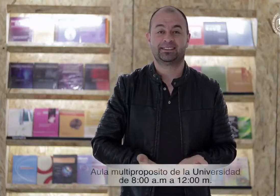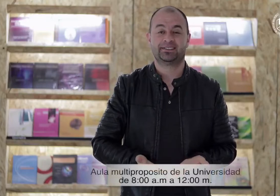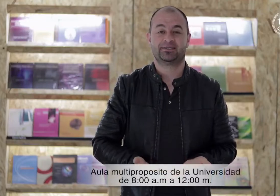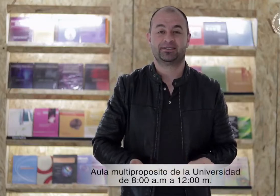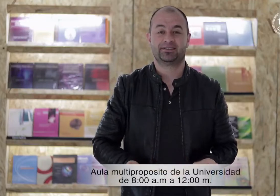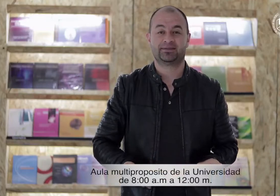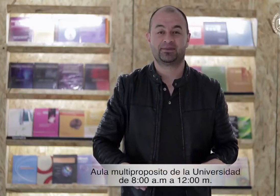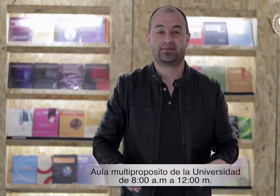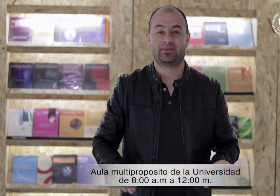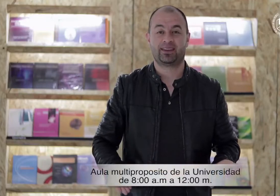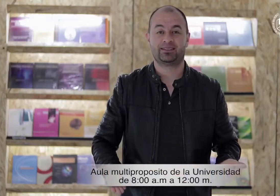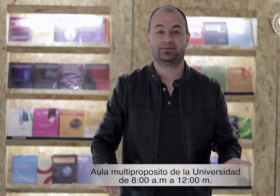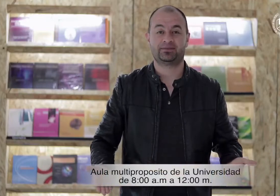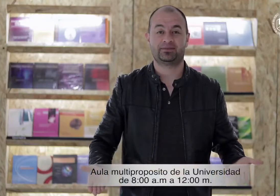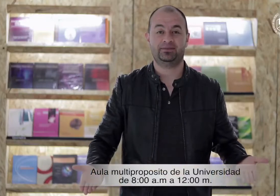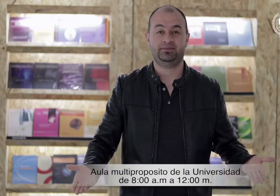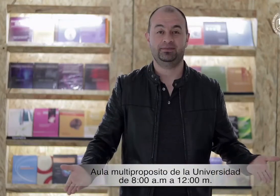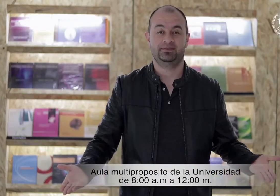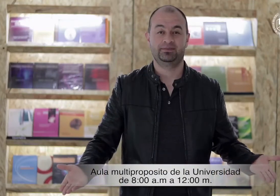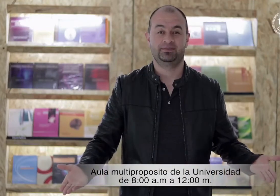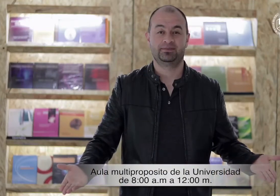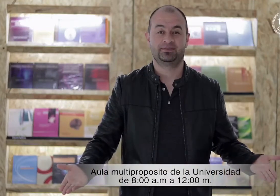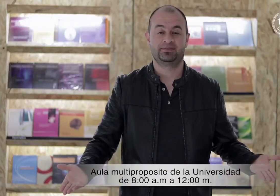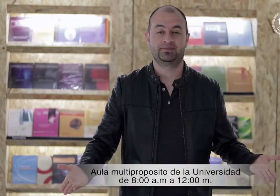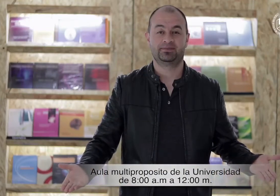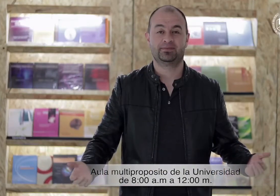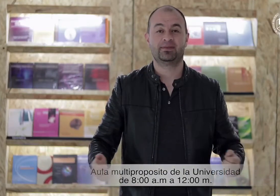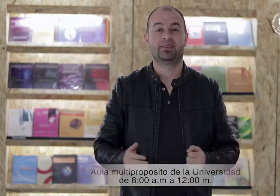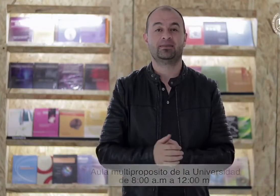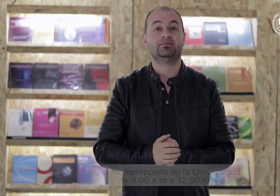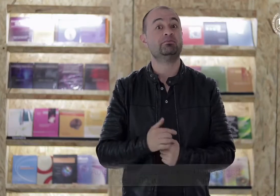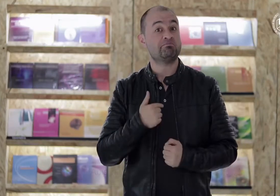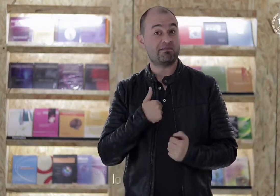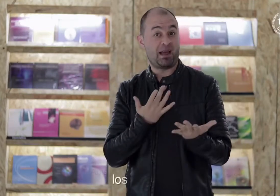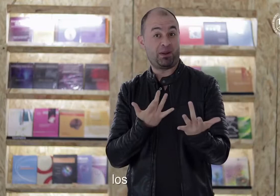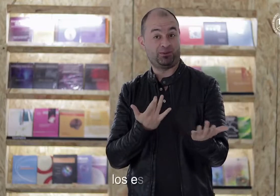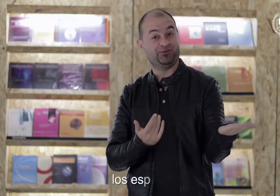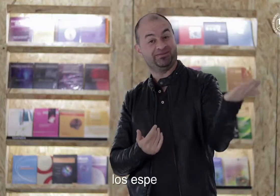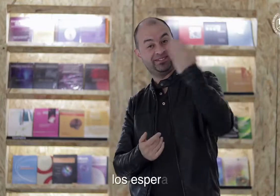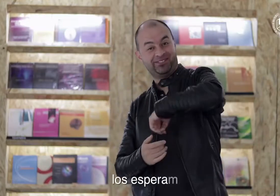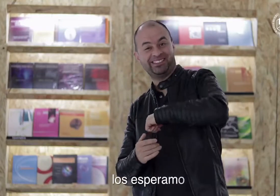8 a 12 del día. ¡Los esperamos!